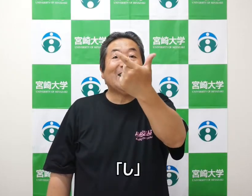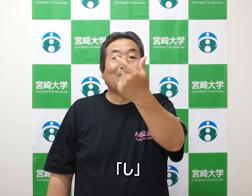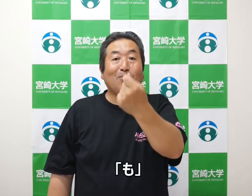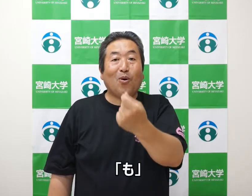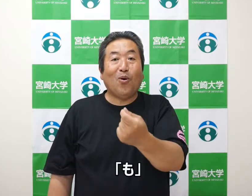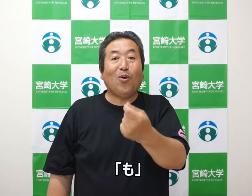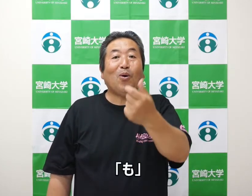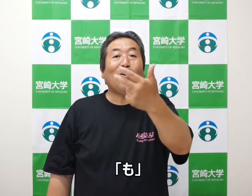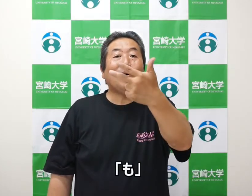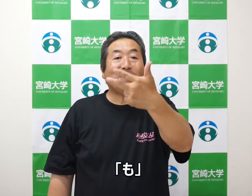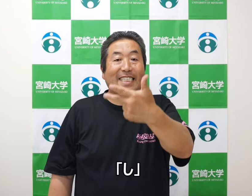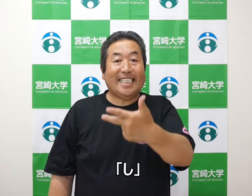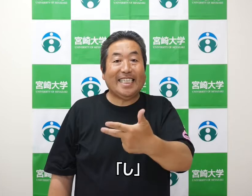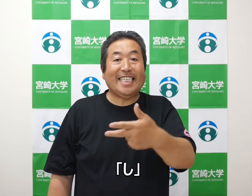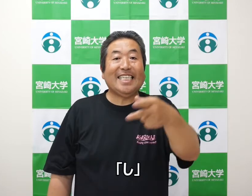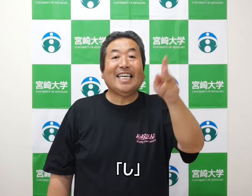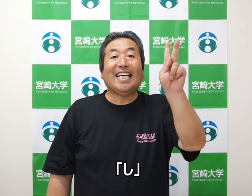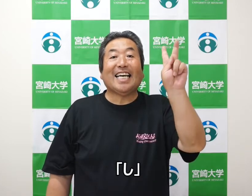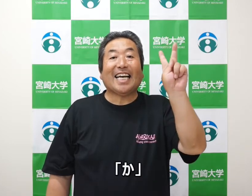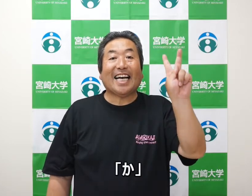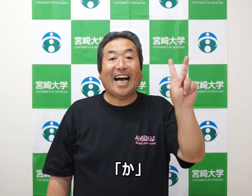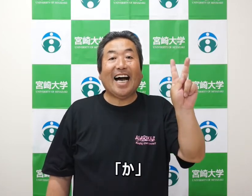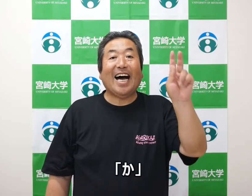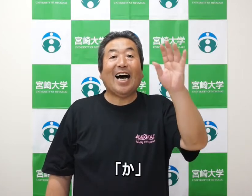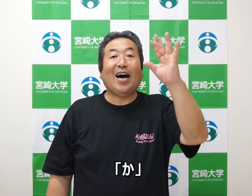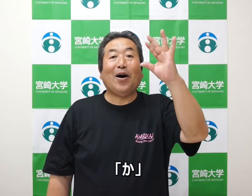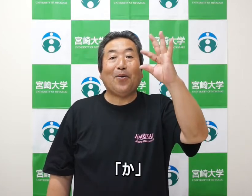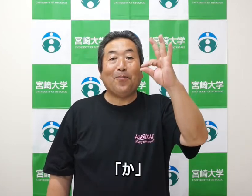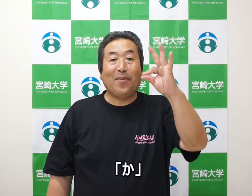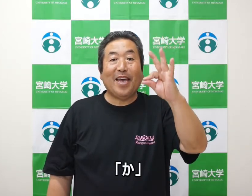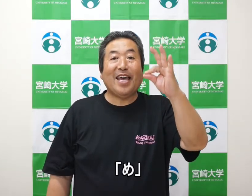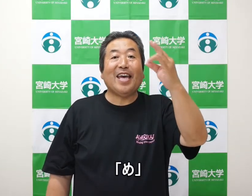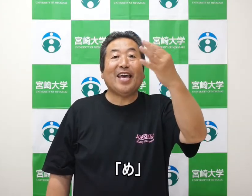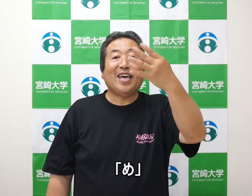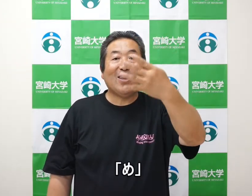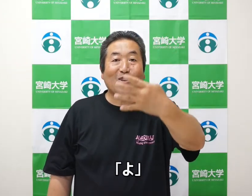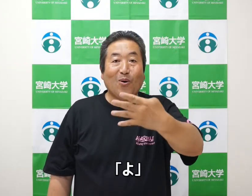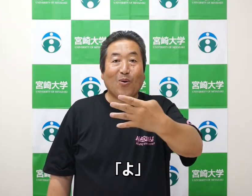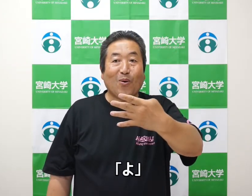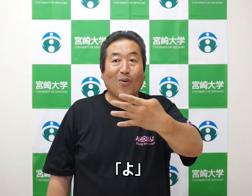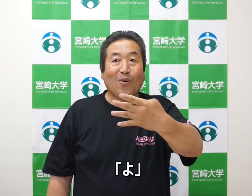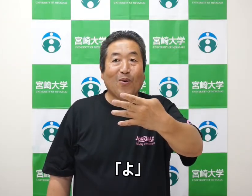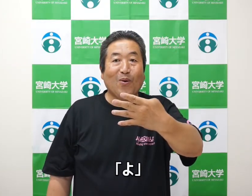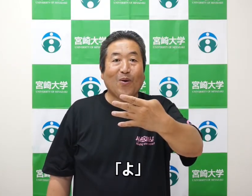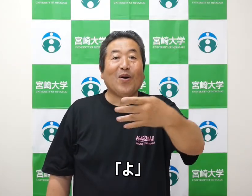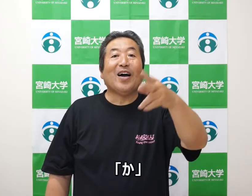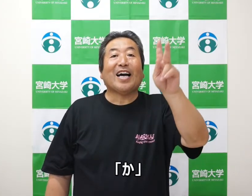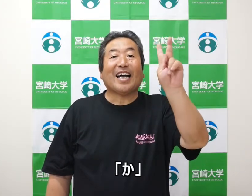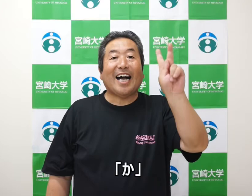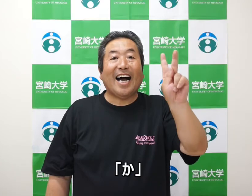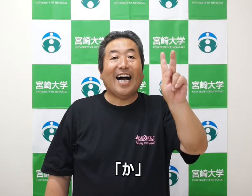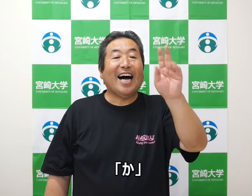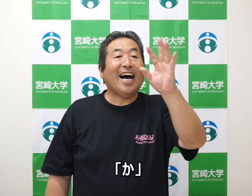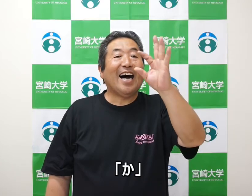もしかめよか